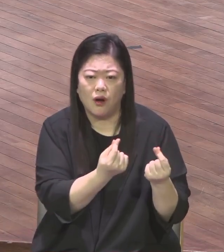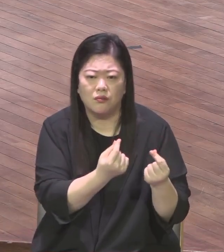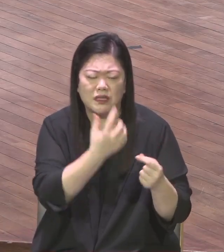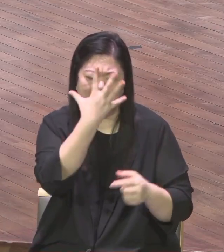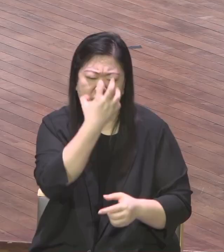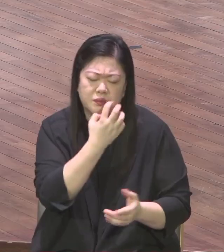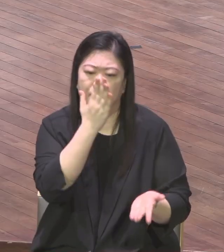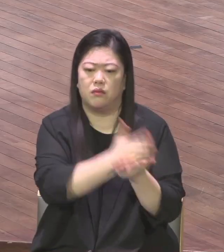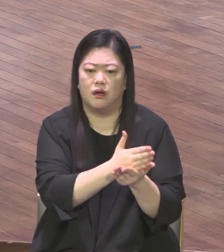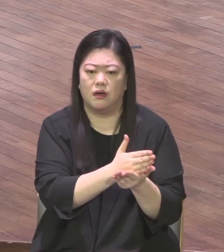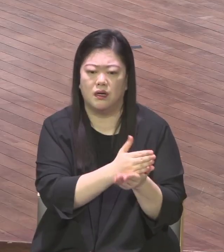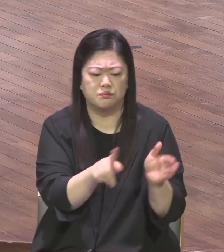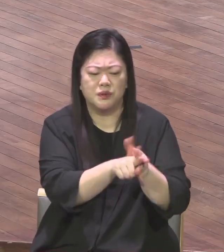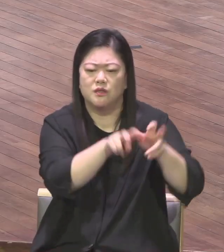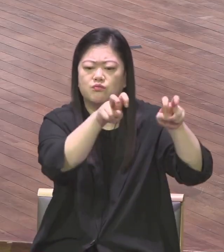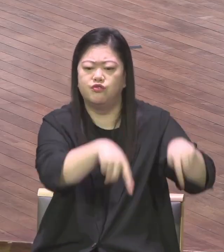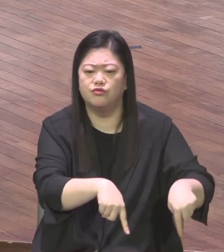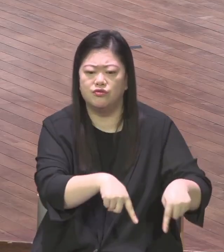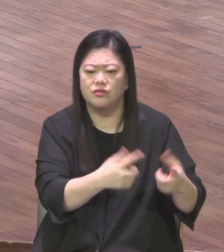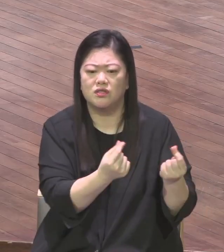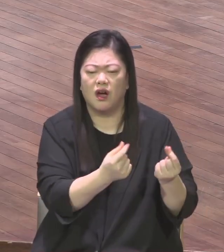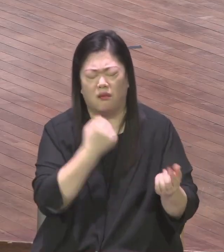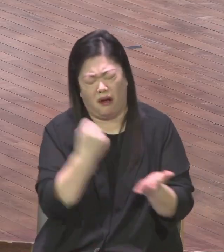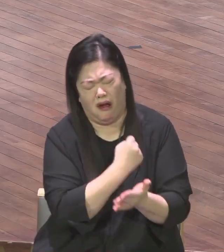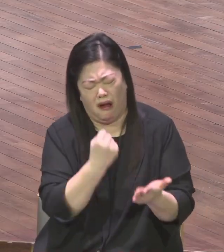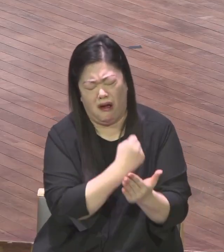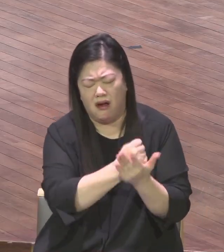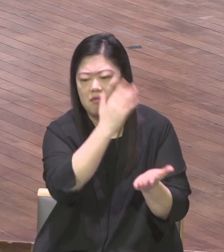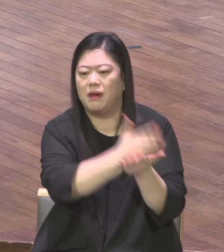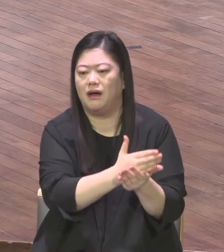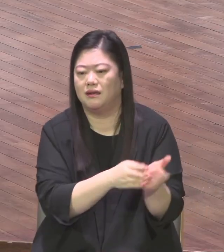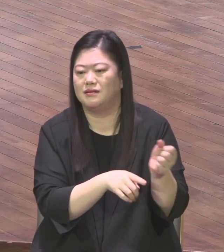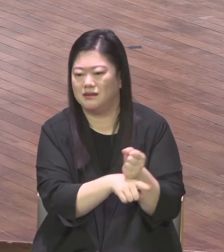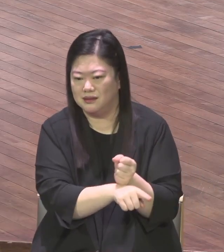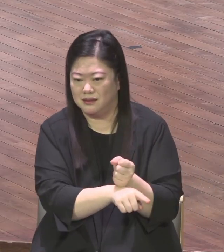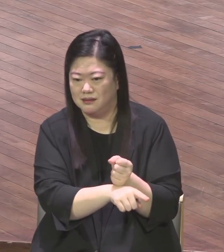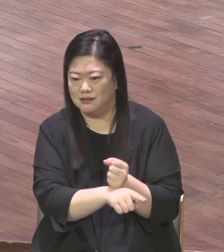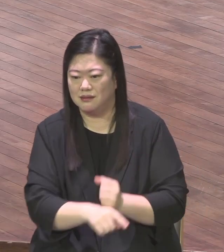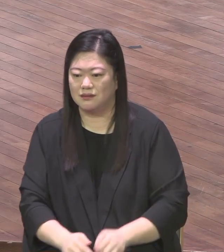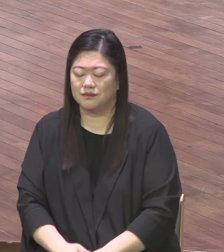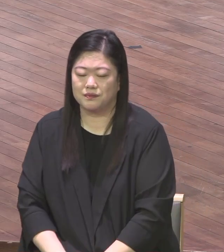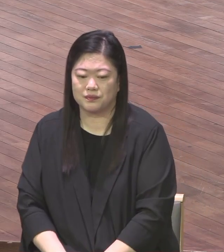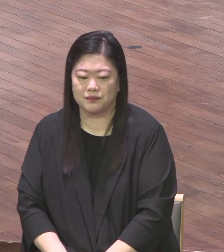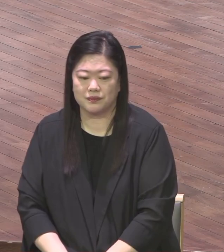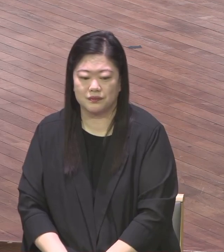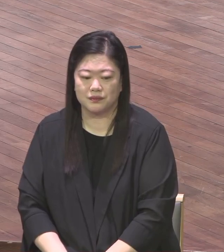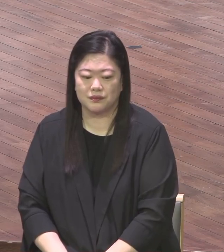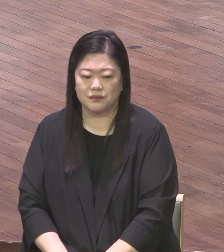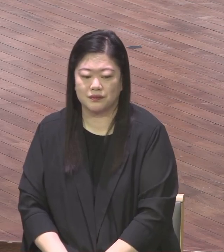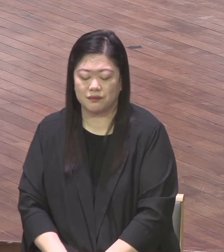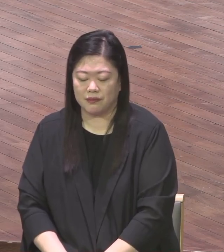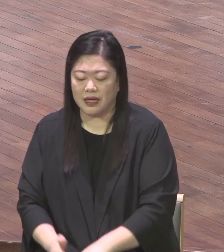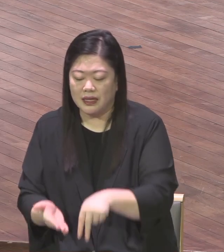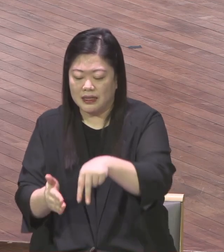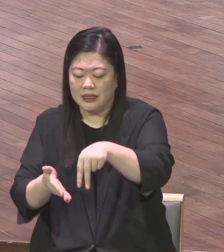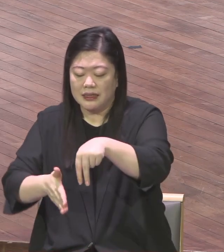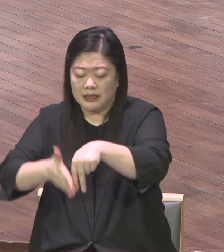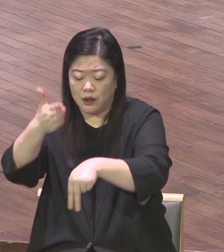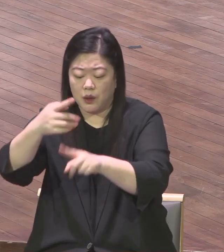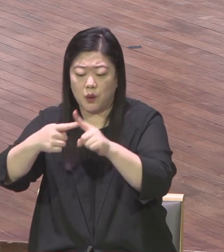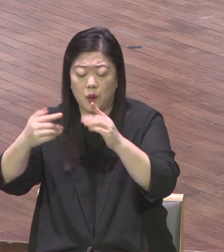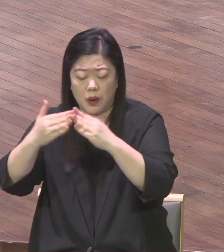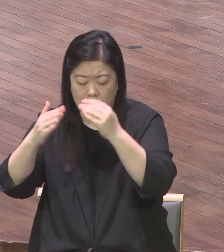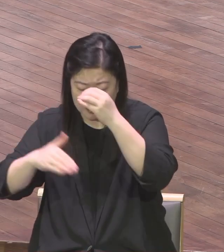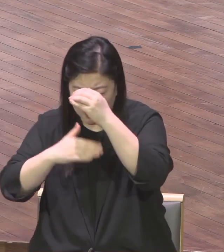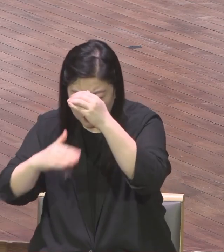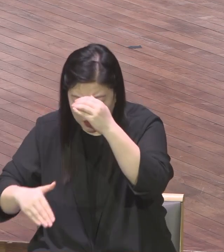하려 함이라. 데살로니가 교회 성도들은 예수님의 재림이 자신들의